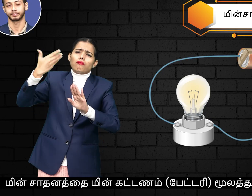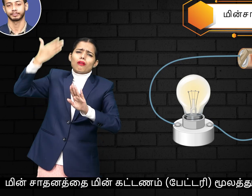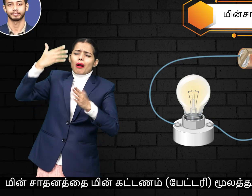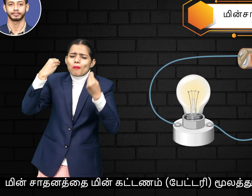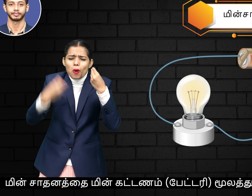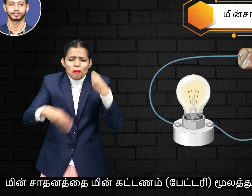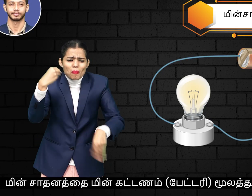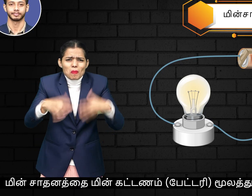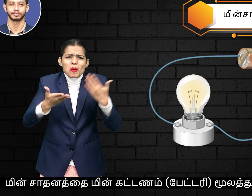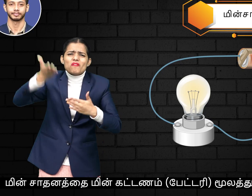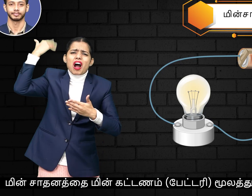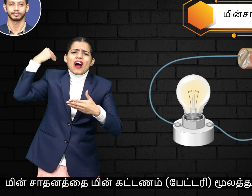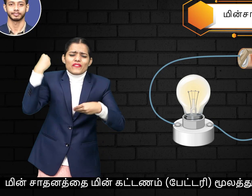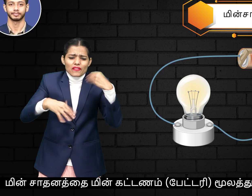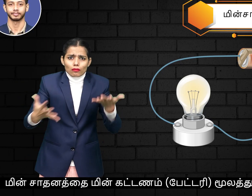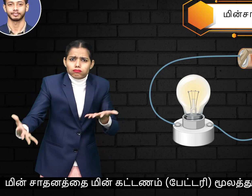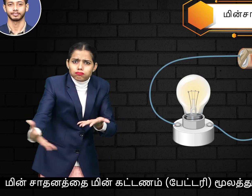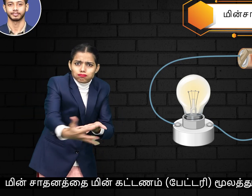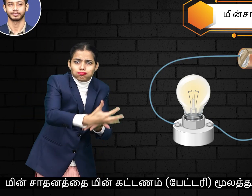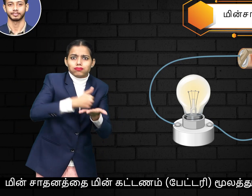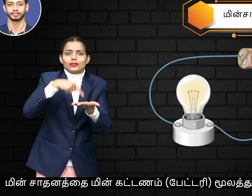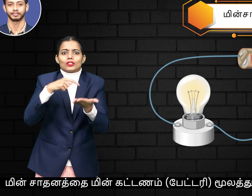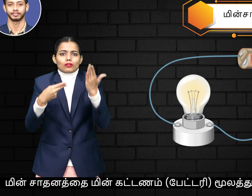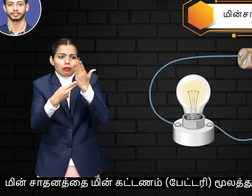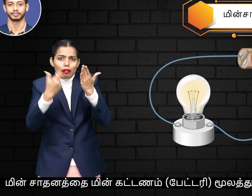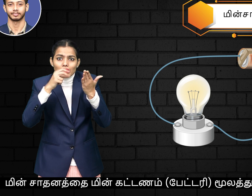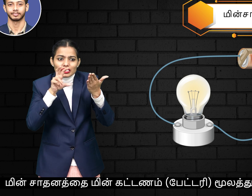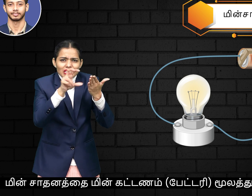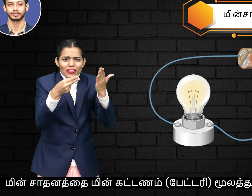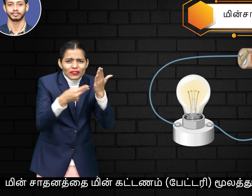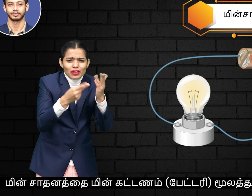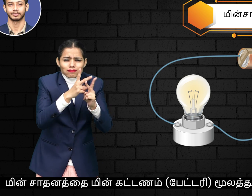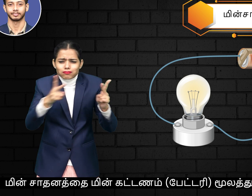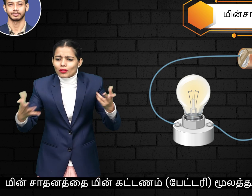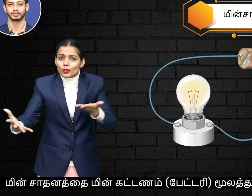பேட்டரி மூலத்துடன் இணைக்கிறது. பேட்டரி